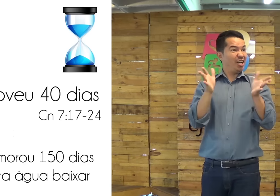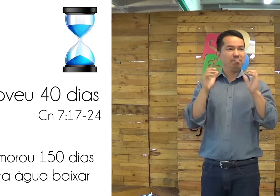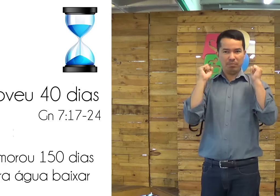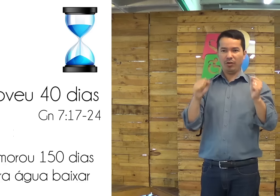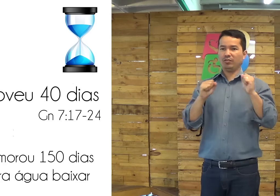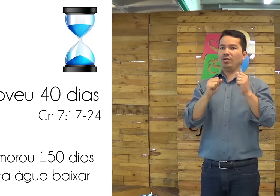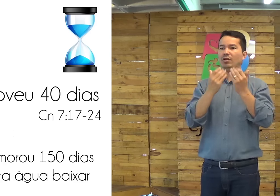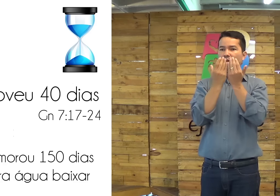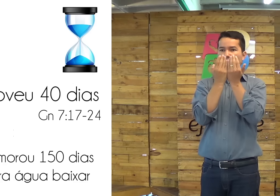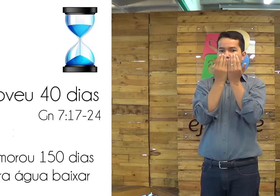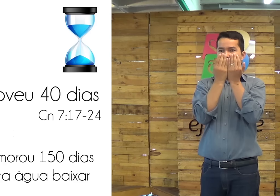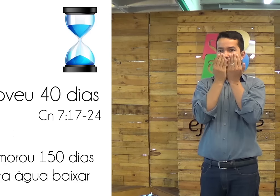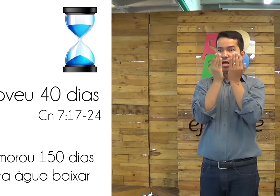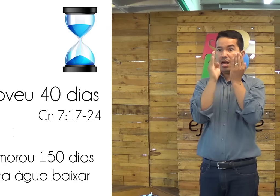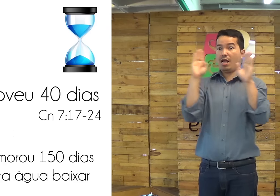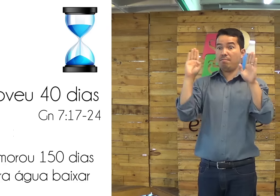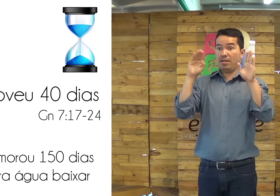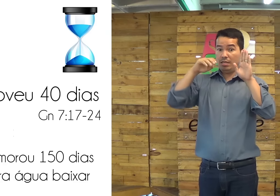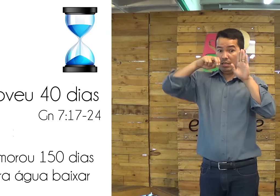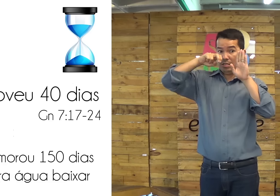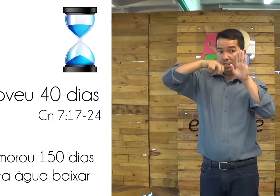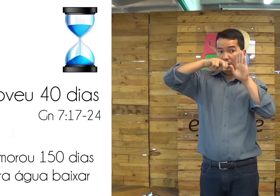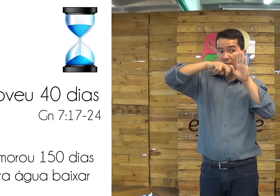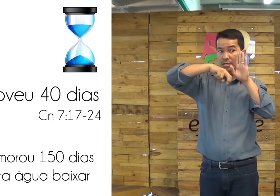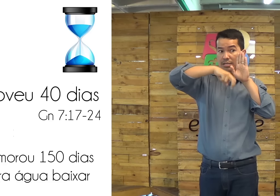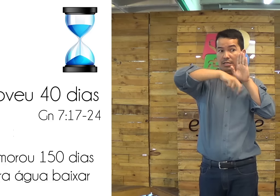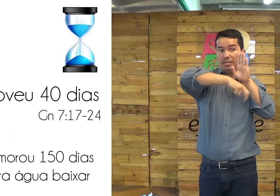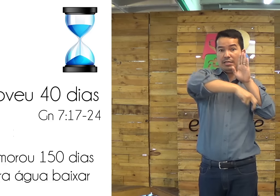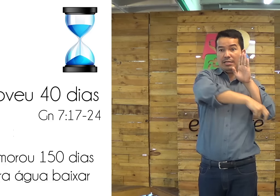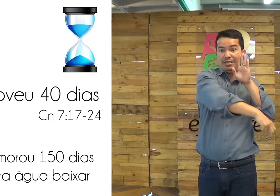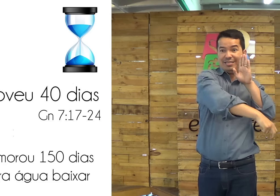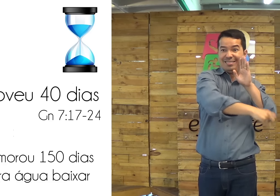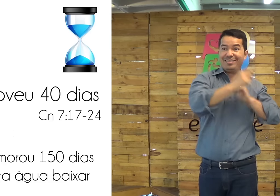Ah então eu posso abrir a porta da arca e